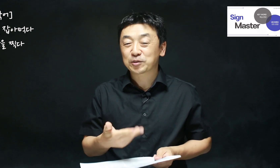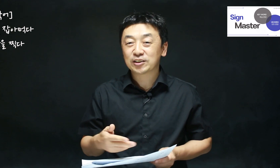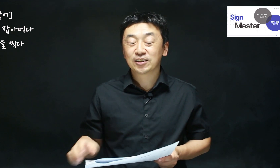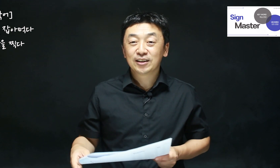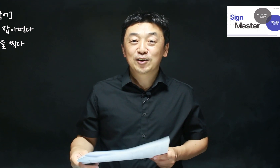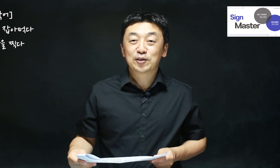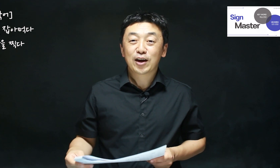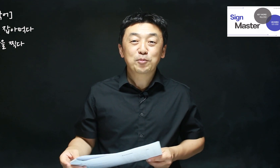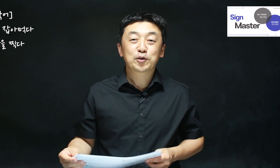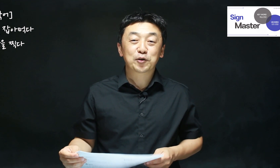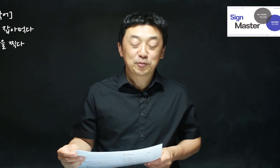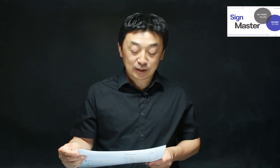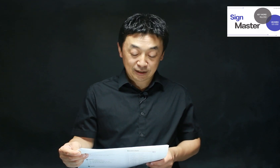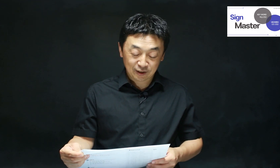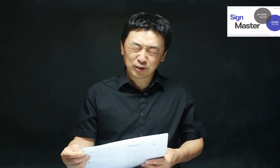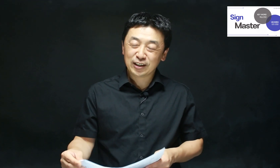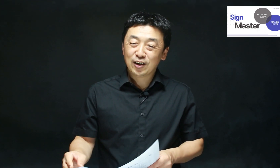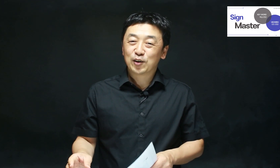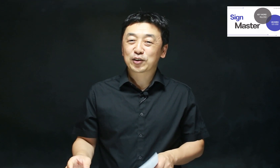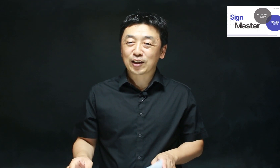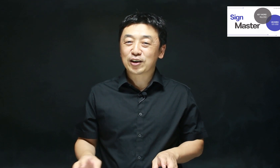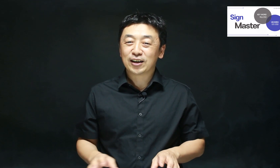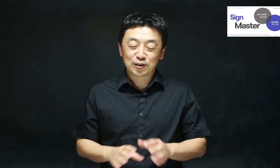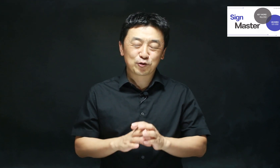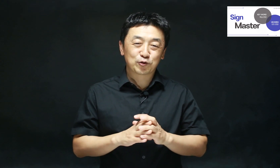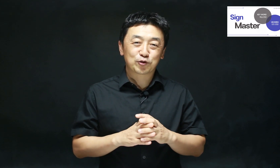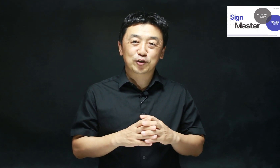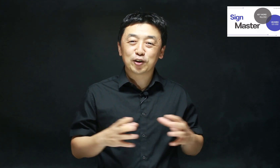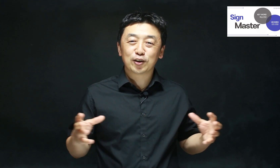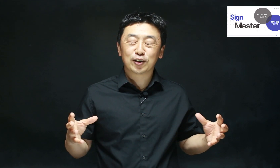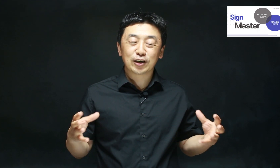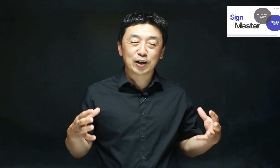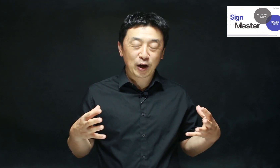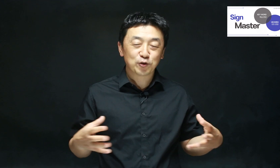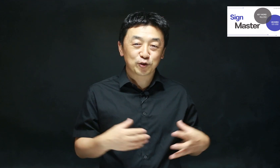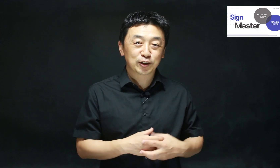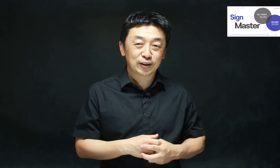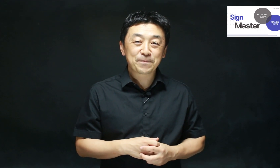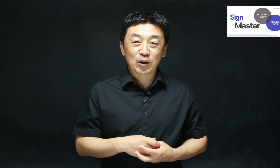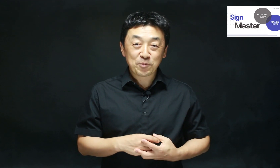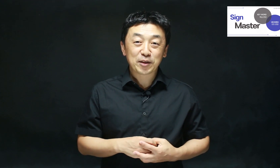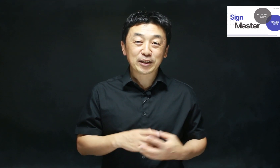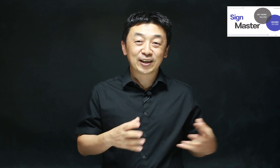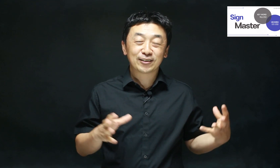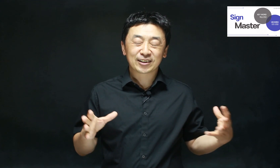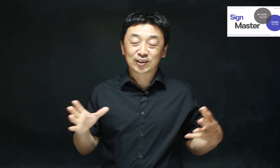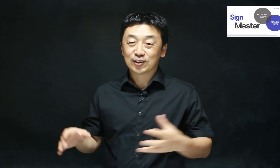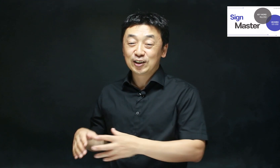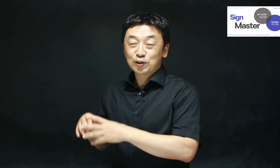작업들을 해보려고 합니다. 그래서 단어가 국어의 관용 국어는 얼마나 많을까요? 그쵸?